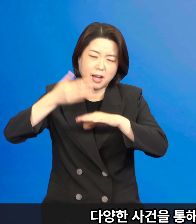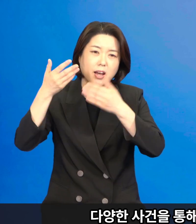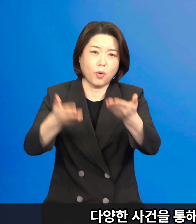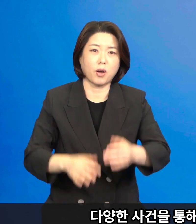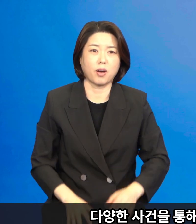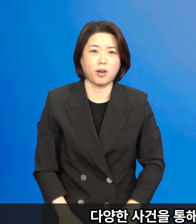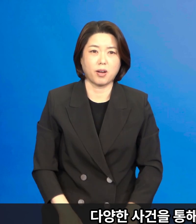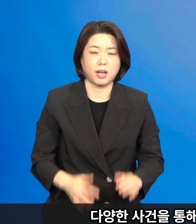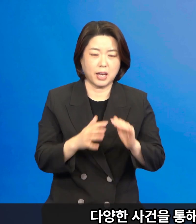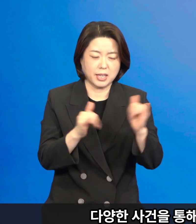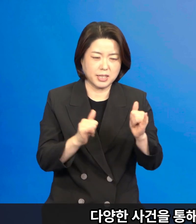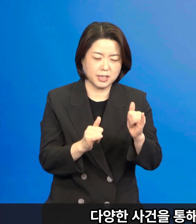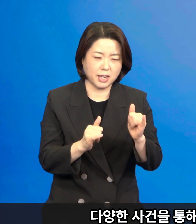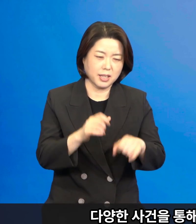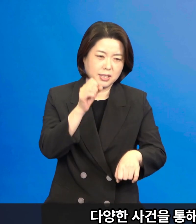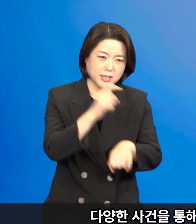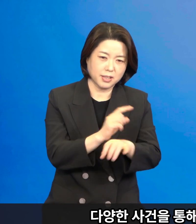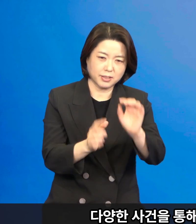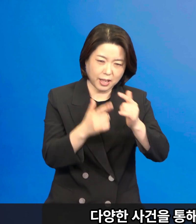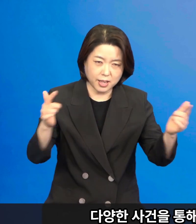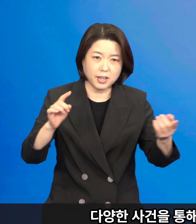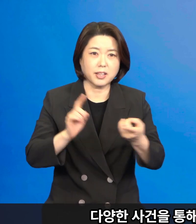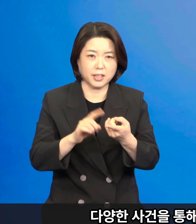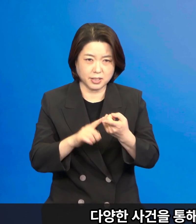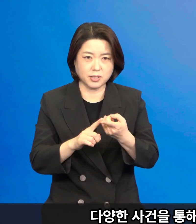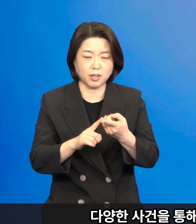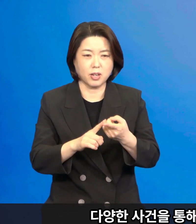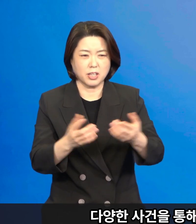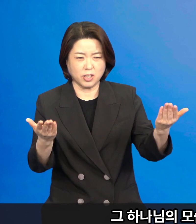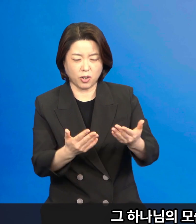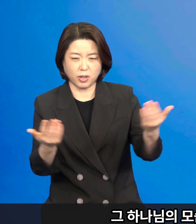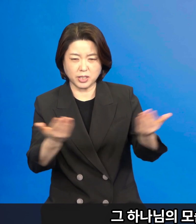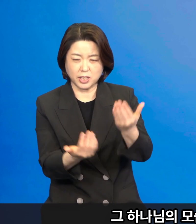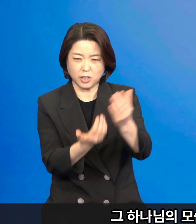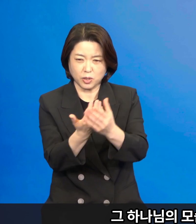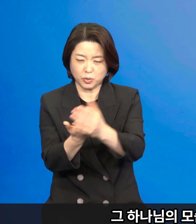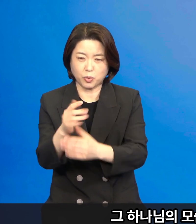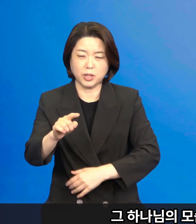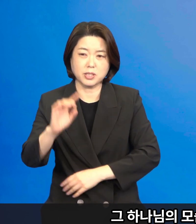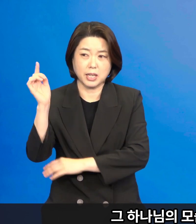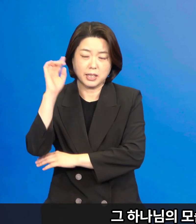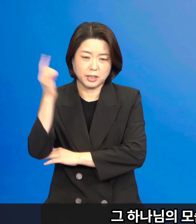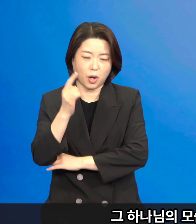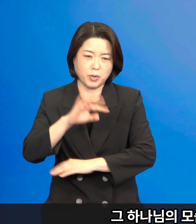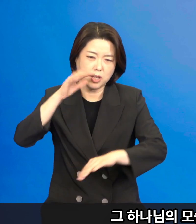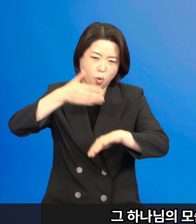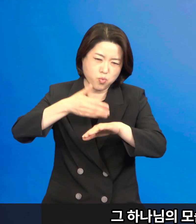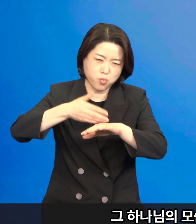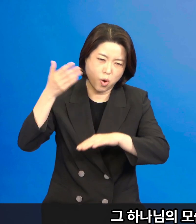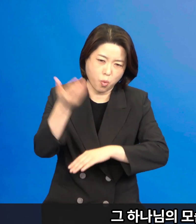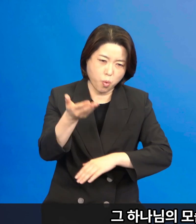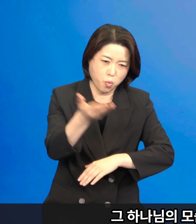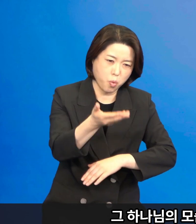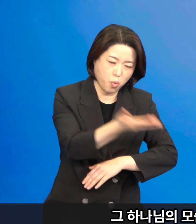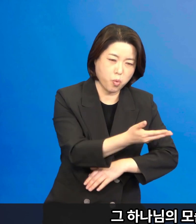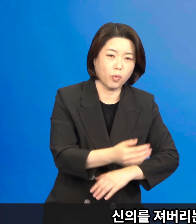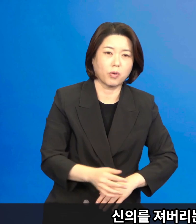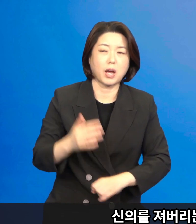다양한 사건을 통해서 이 다윗을 트레이닝시키는 그 하나님의 모습을 우리는 보아야